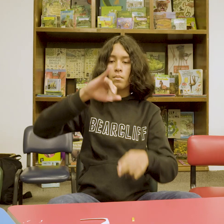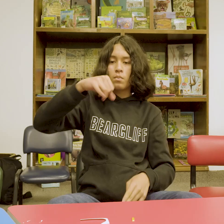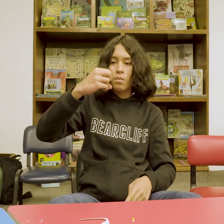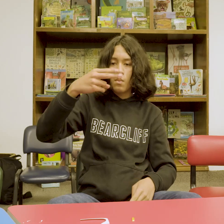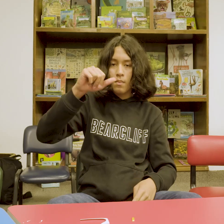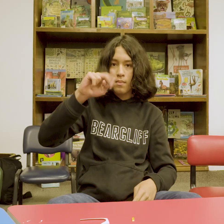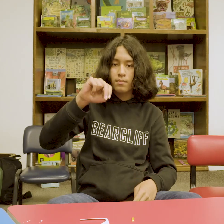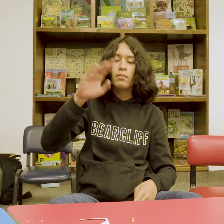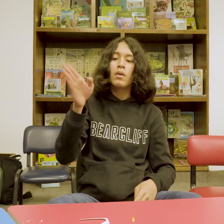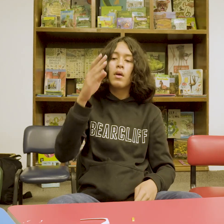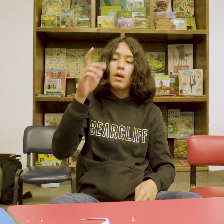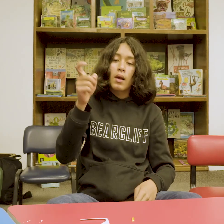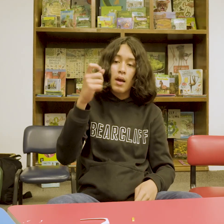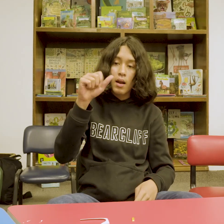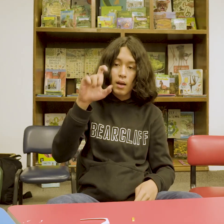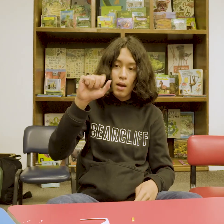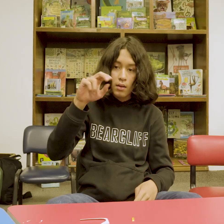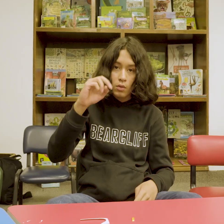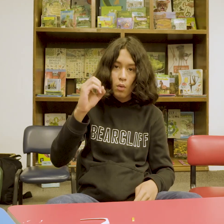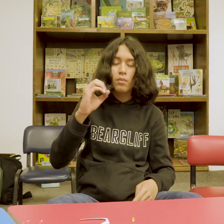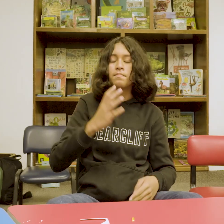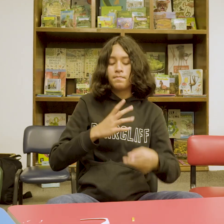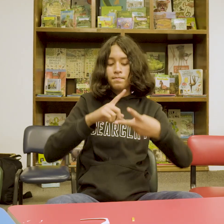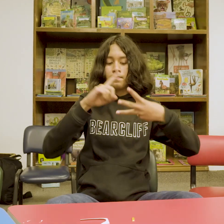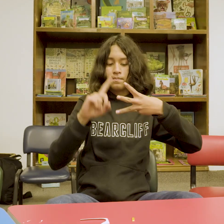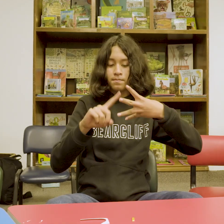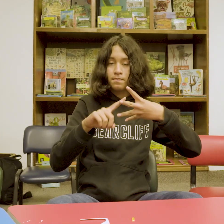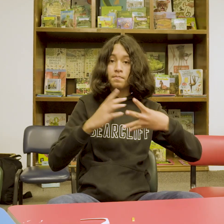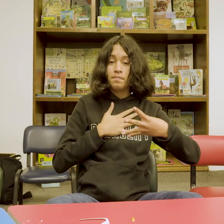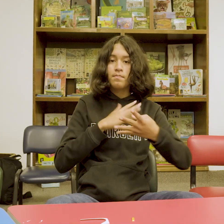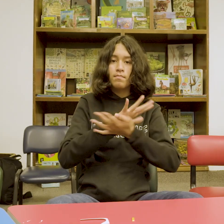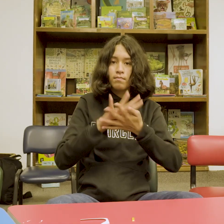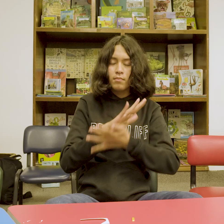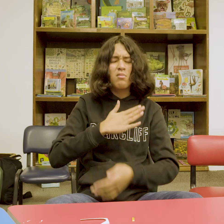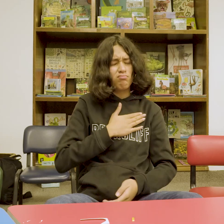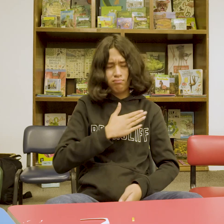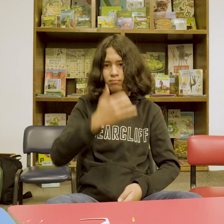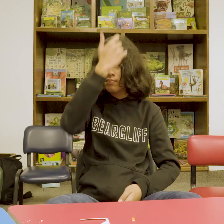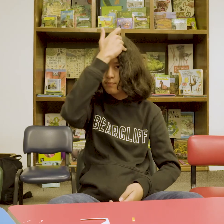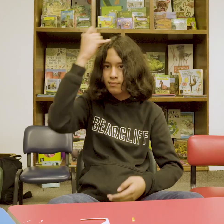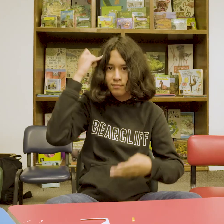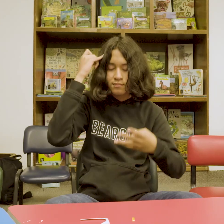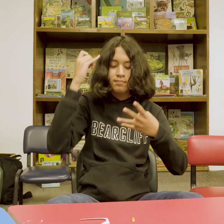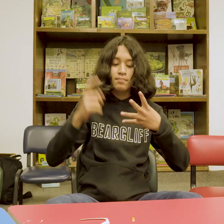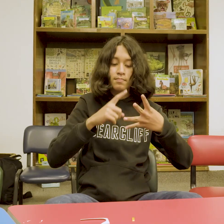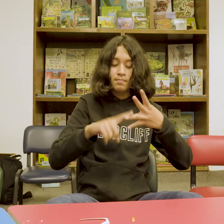Mi nombre es Joan Galeano, mi seña es esta, un gusto.